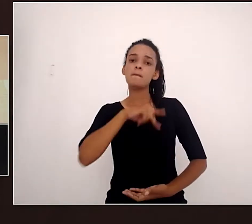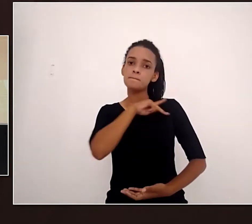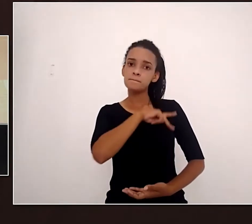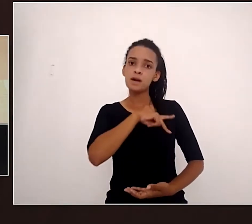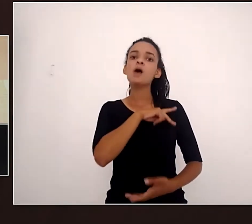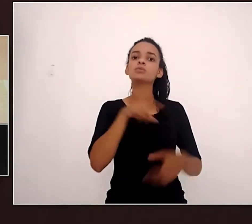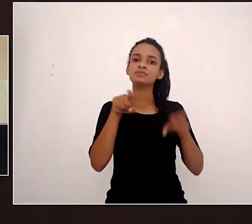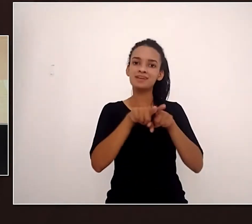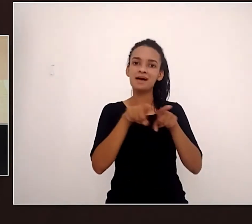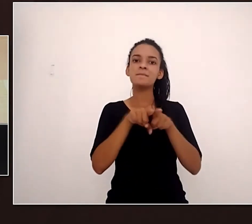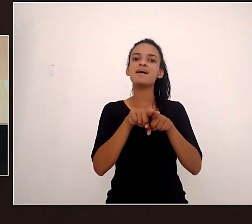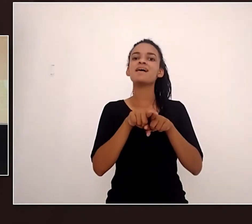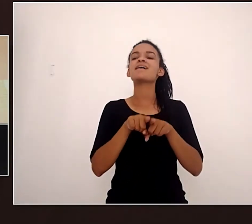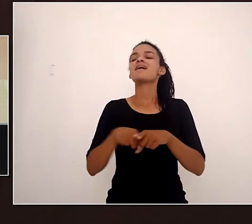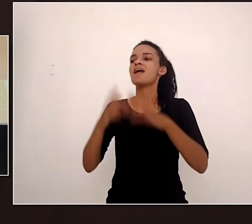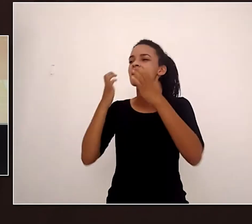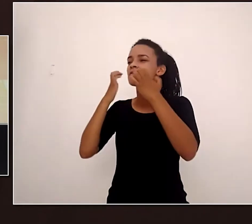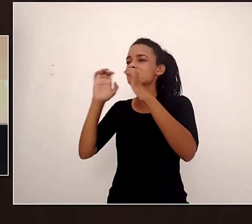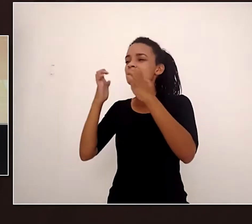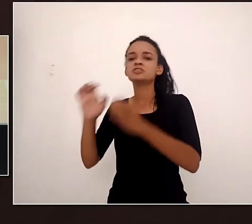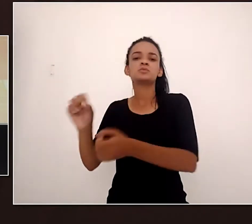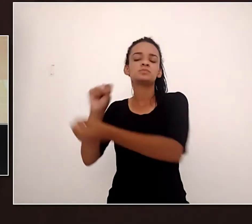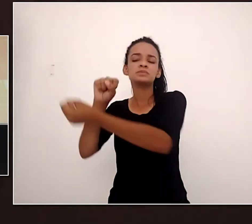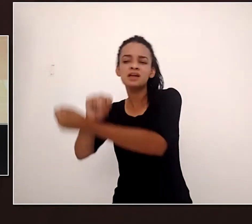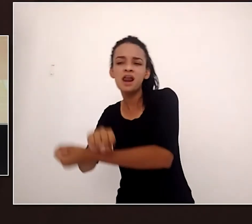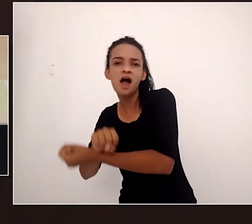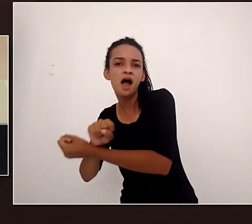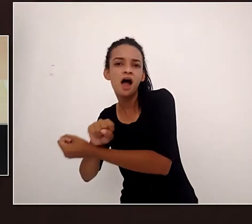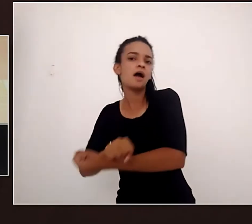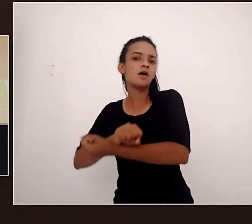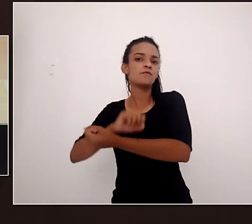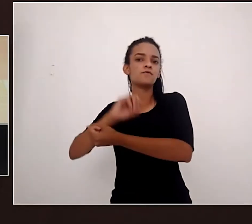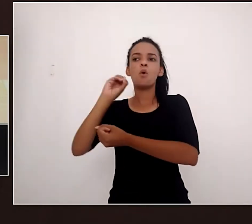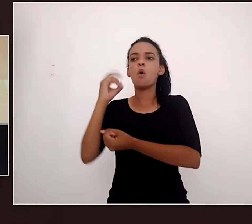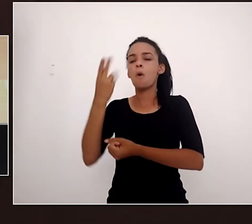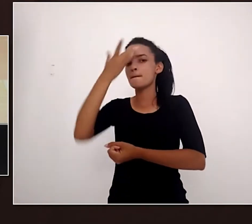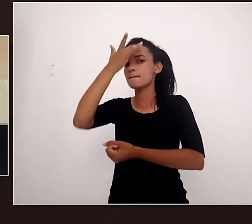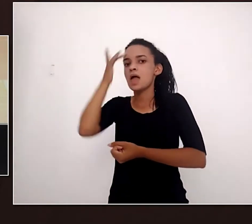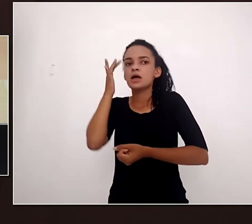fugitivo, escravo. Quem sabe quem é ele que eu estou falando?